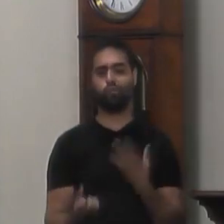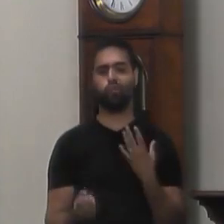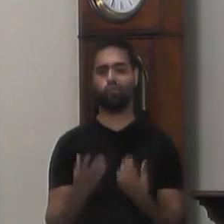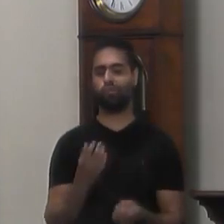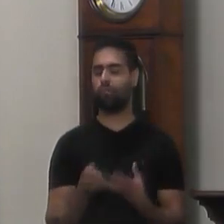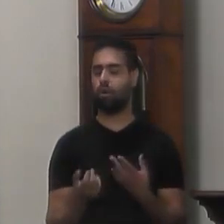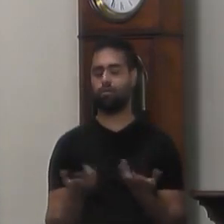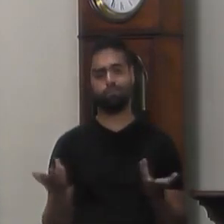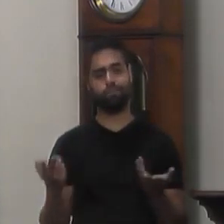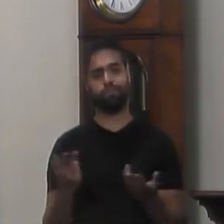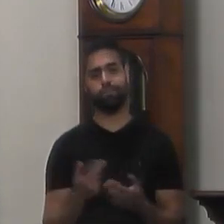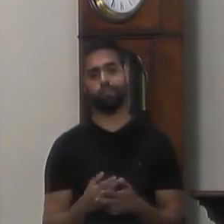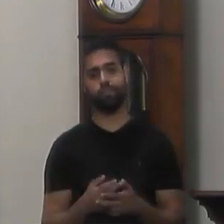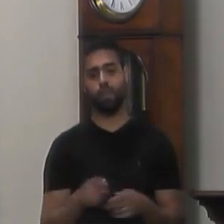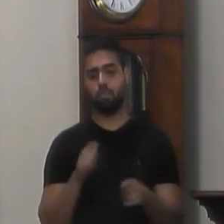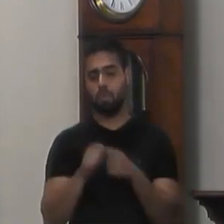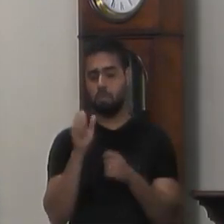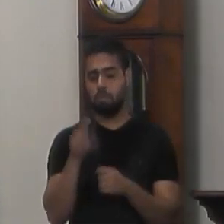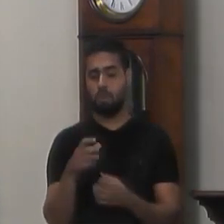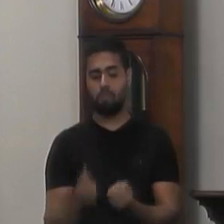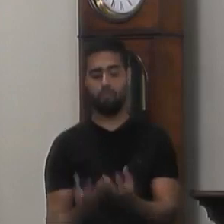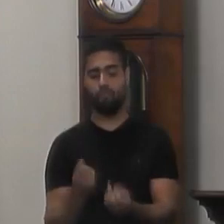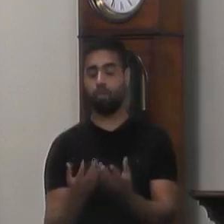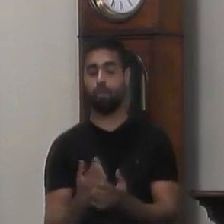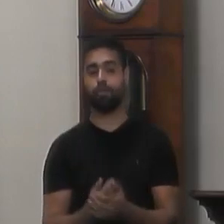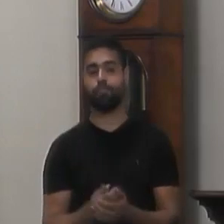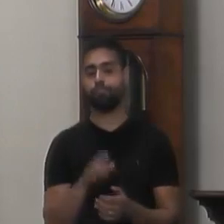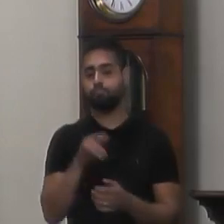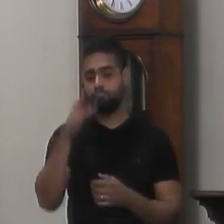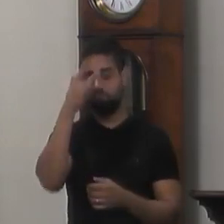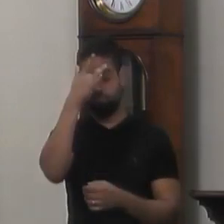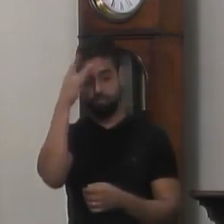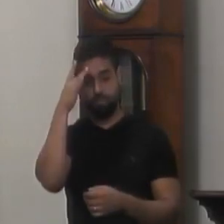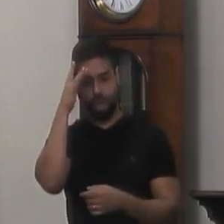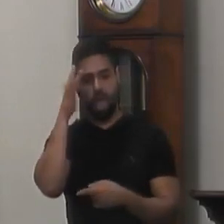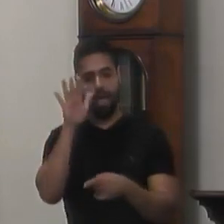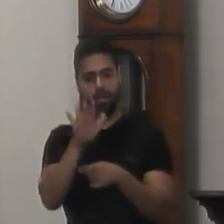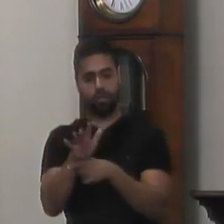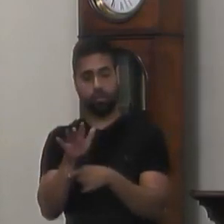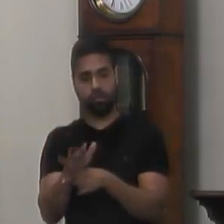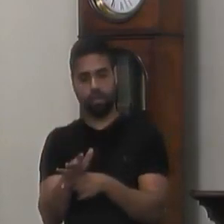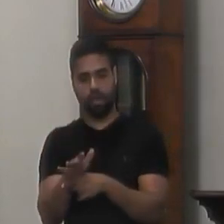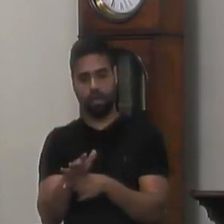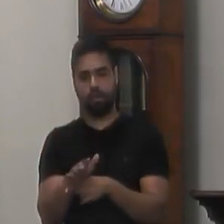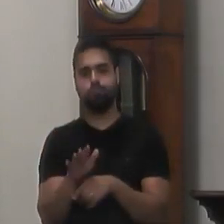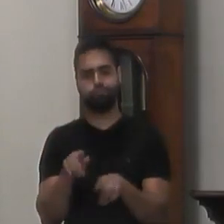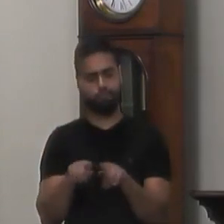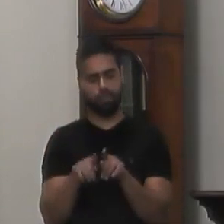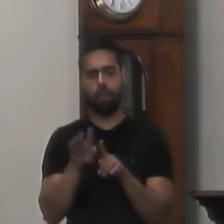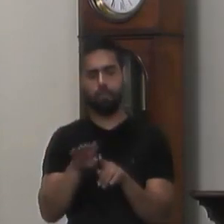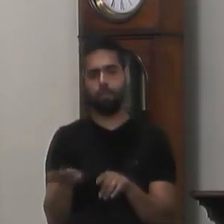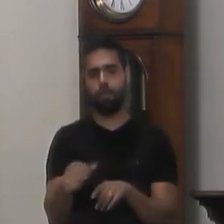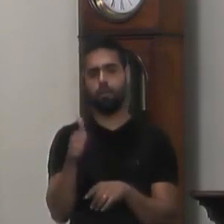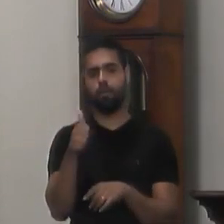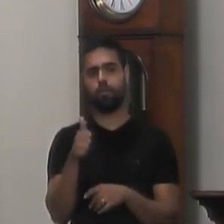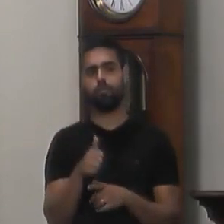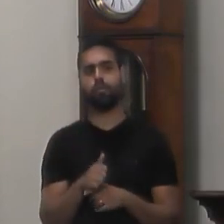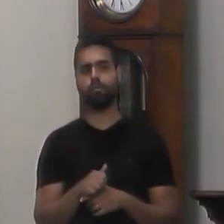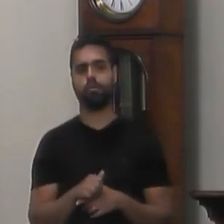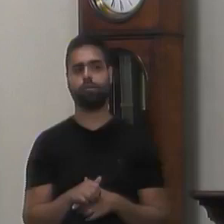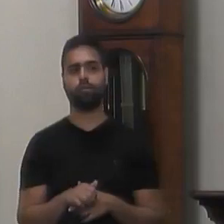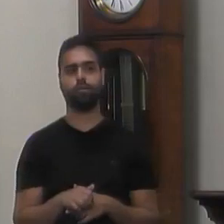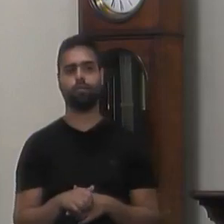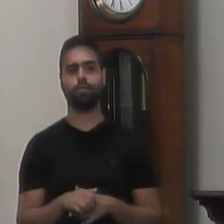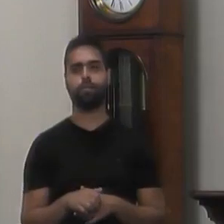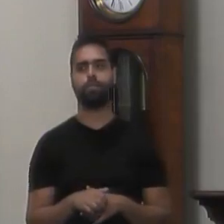colocado, às vezes, pelos moradores do bairro mesmo. Então, se as pessoas ajudassem, ia melhorar. Entendeu? E eu